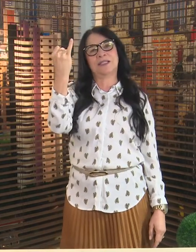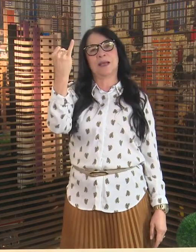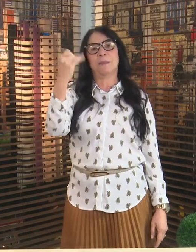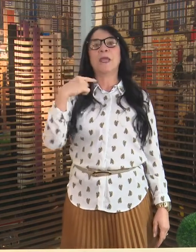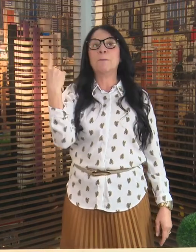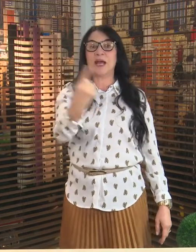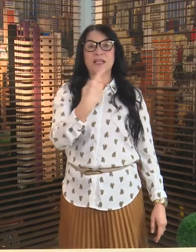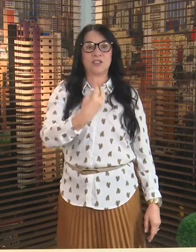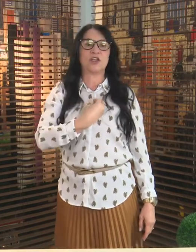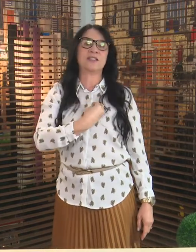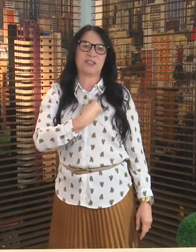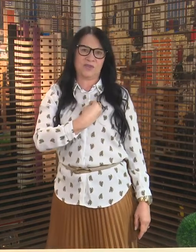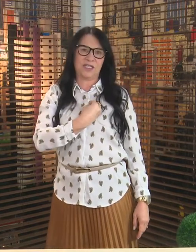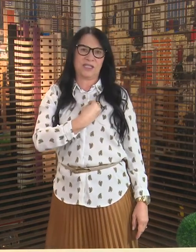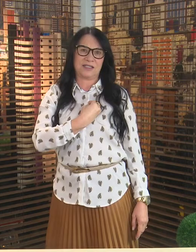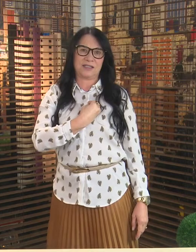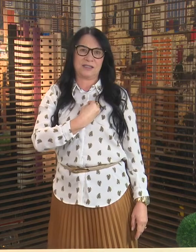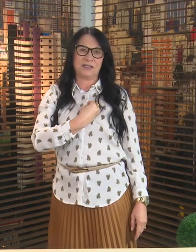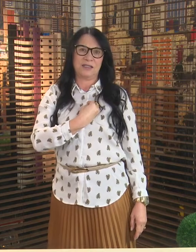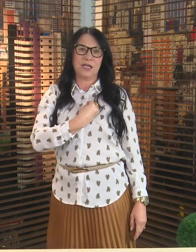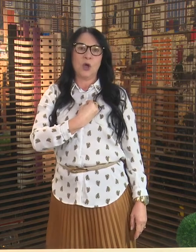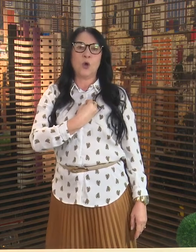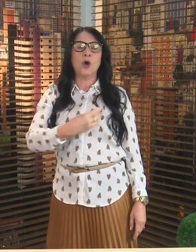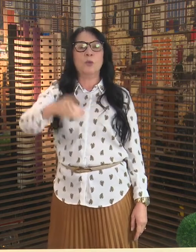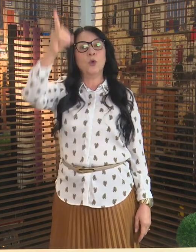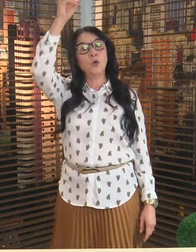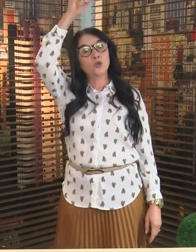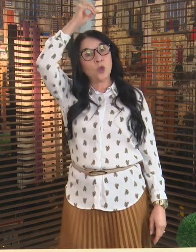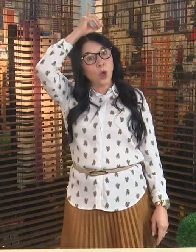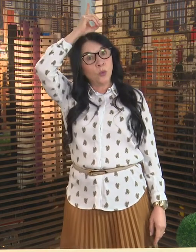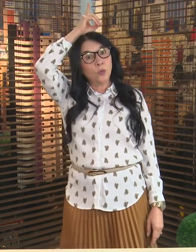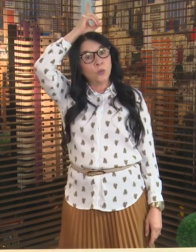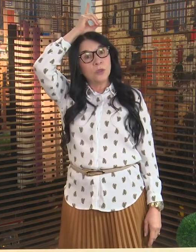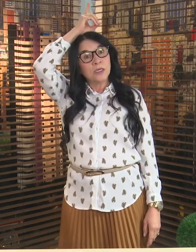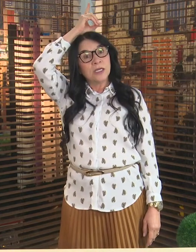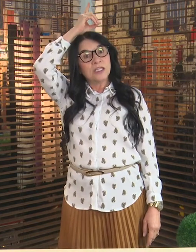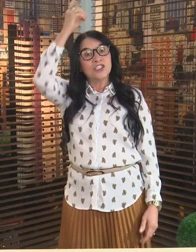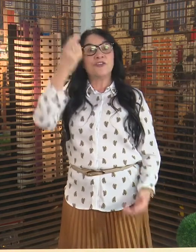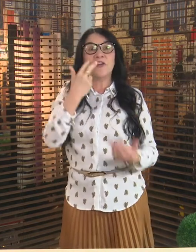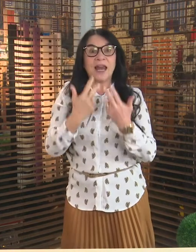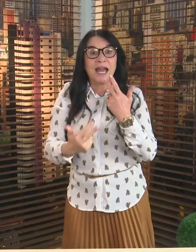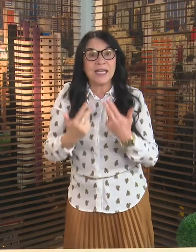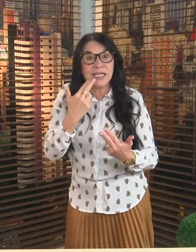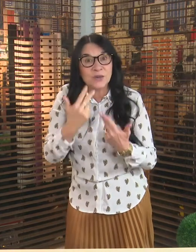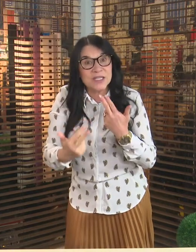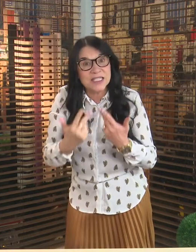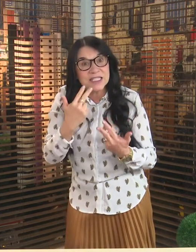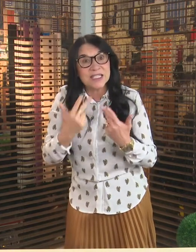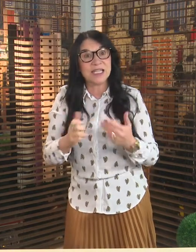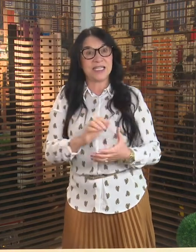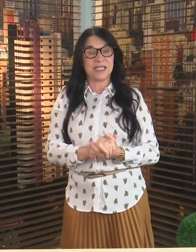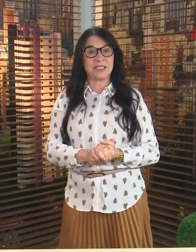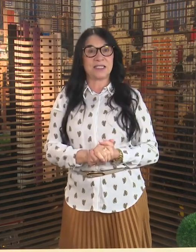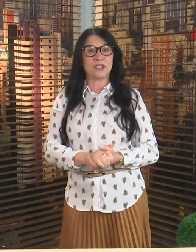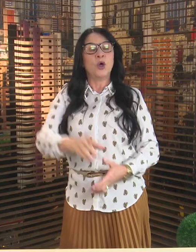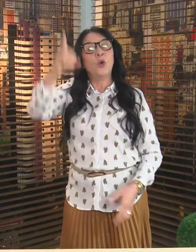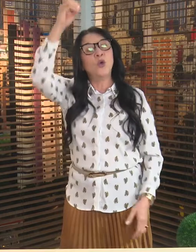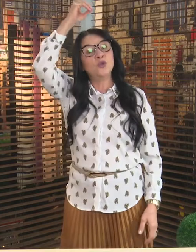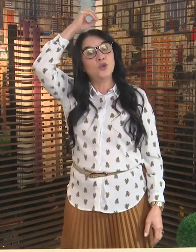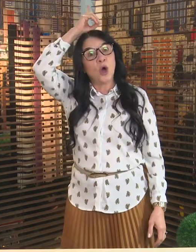importância para as nossas vidas, como o dom de falar em línguas estranhas, o